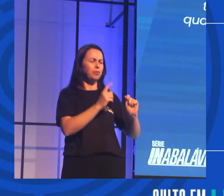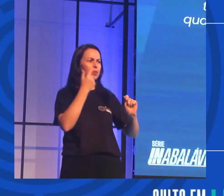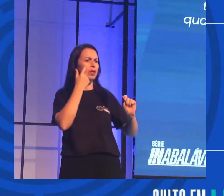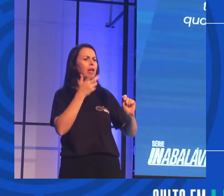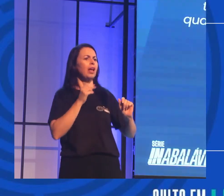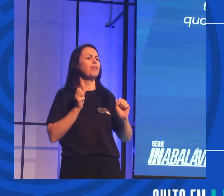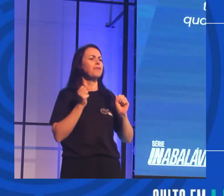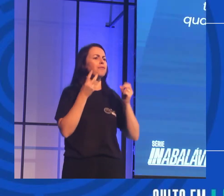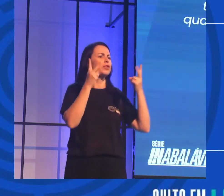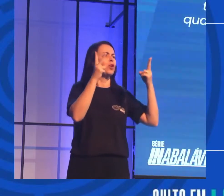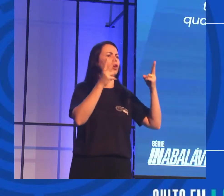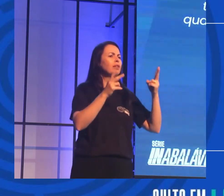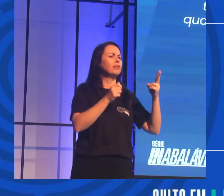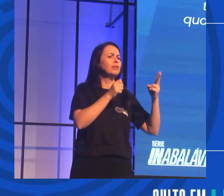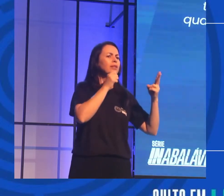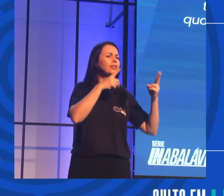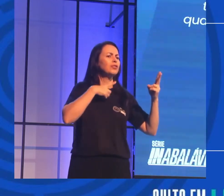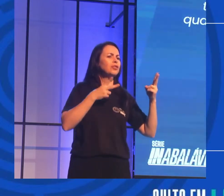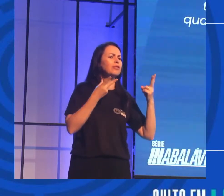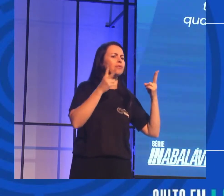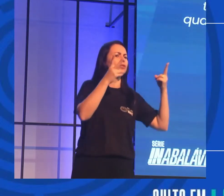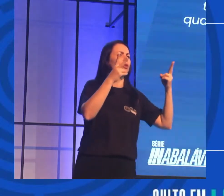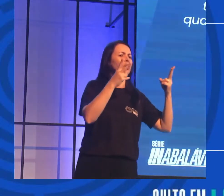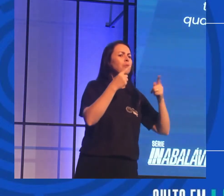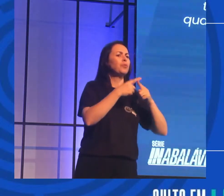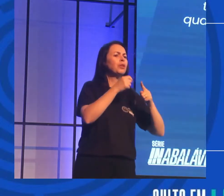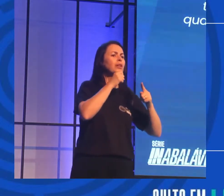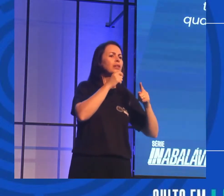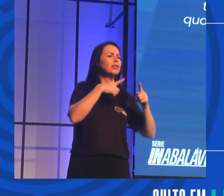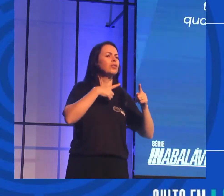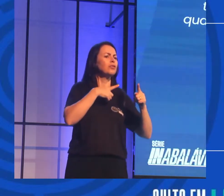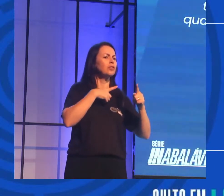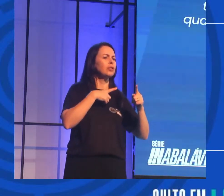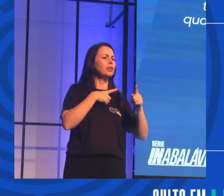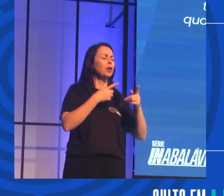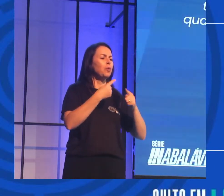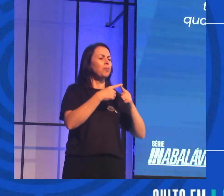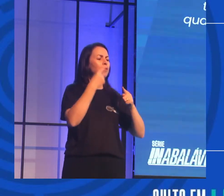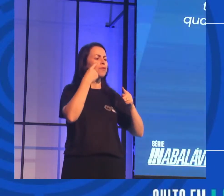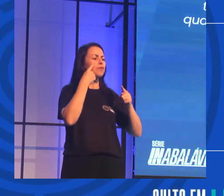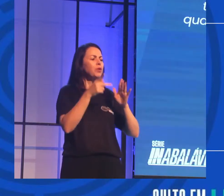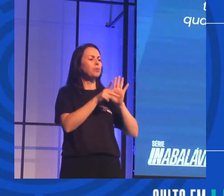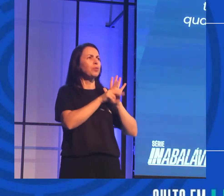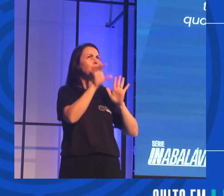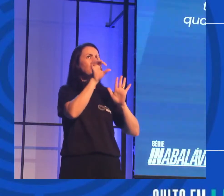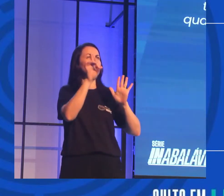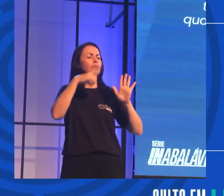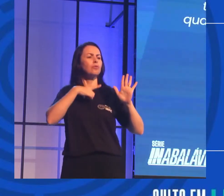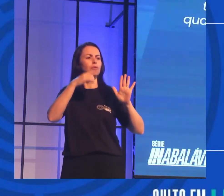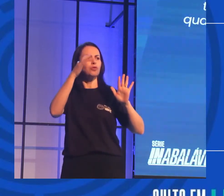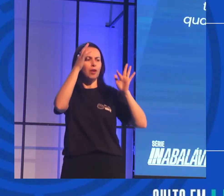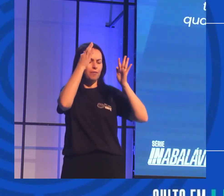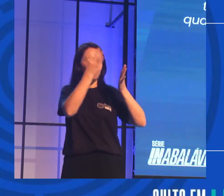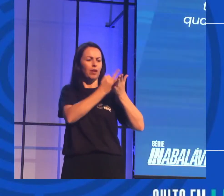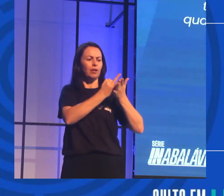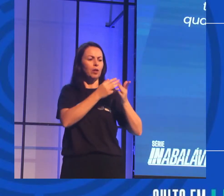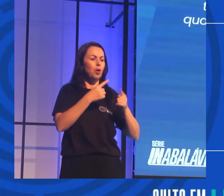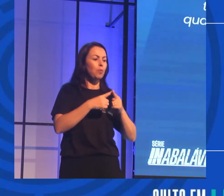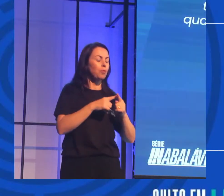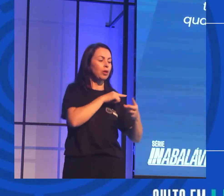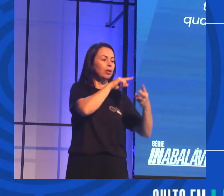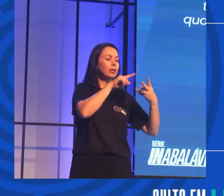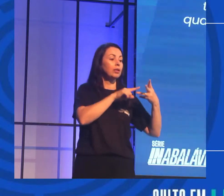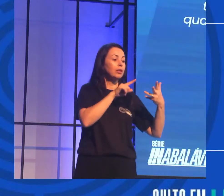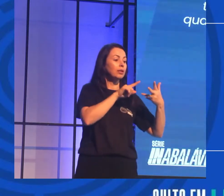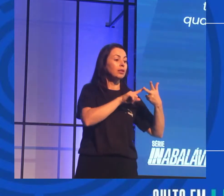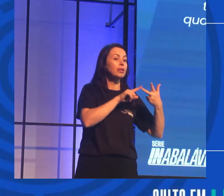seus inimigos continuariam tirando ele, demovendo ele da fé que ele tinha no próprio Deus. Terceira opção, ele poderia apelar ao